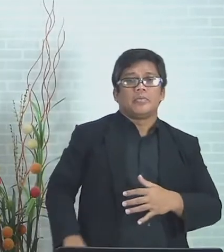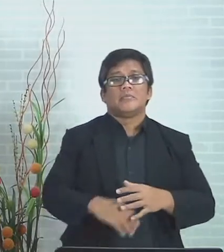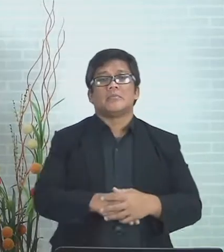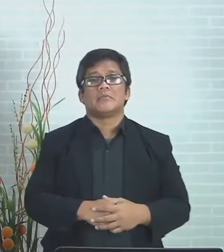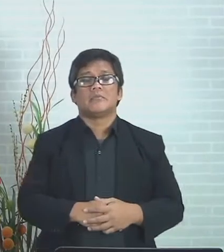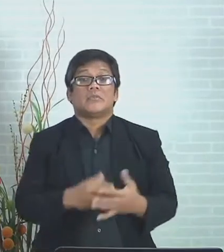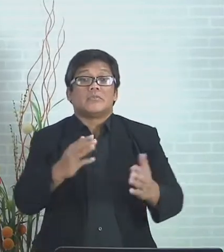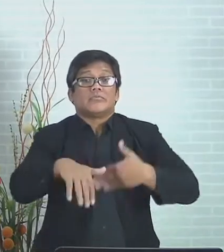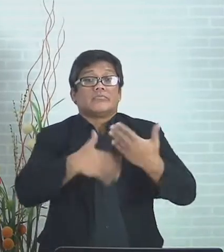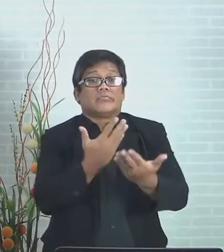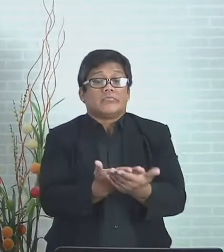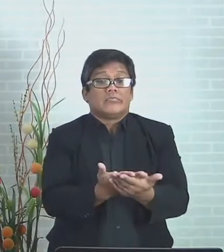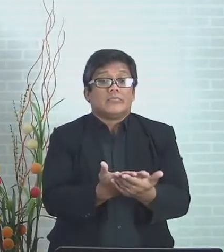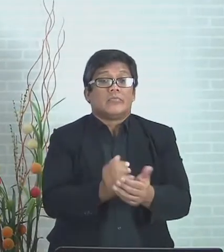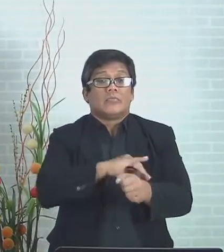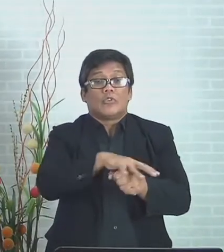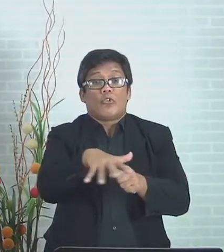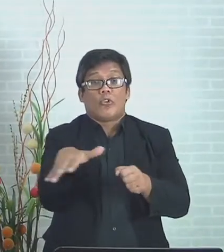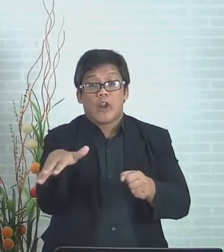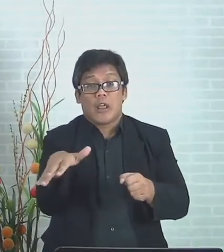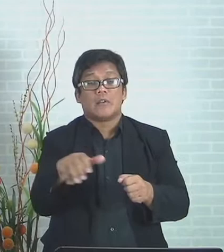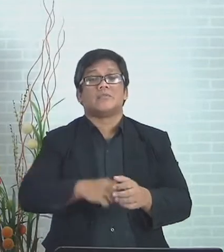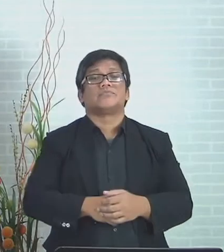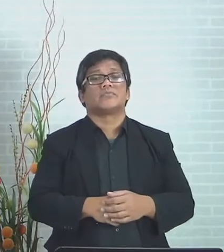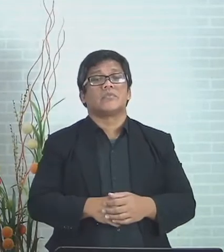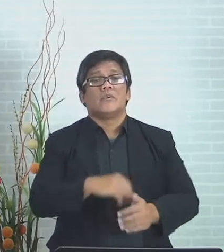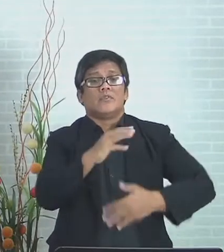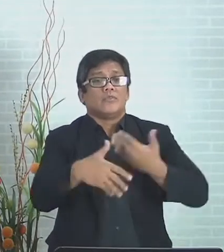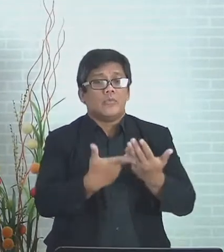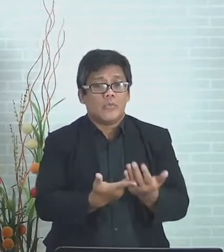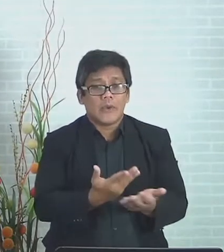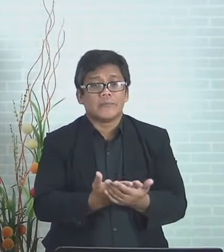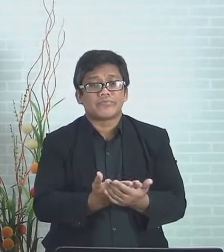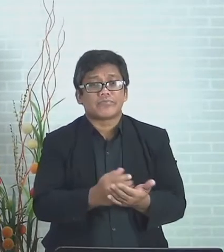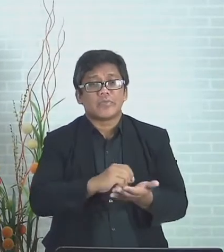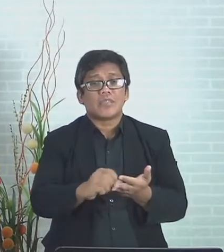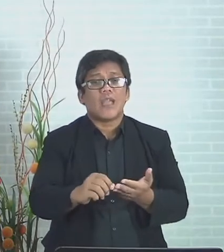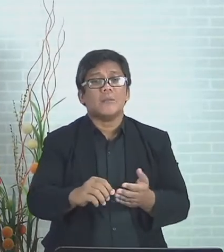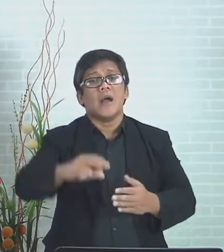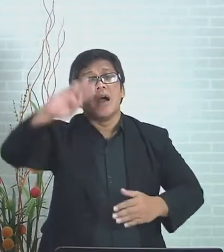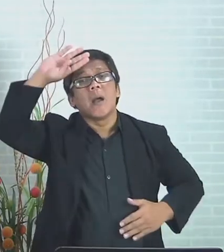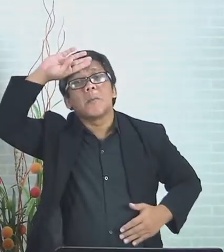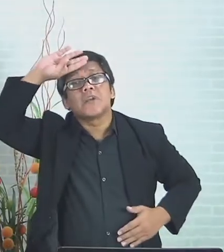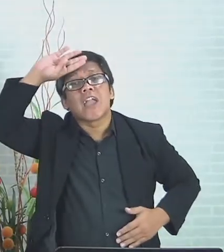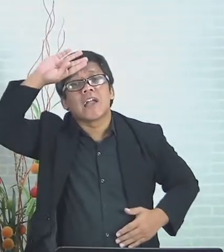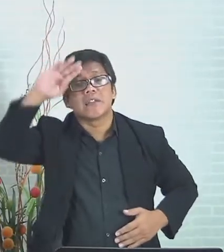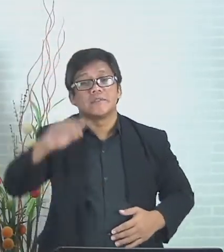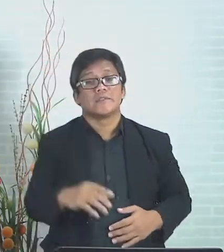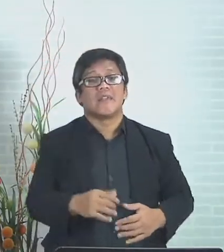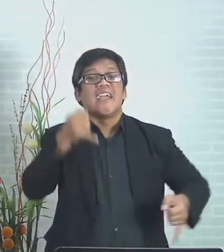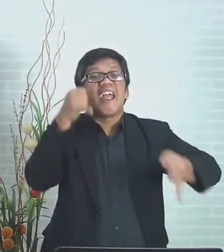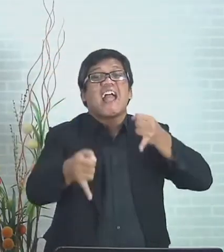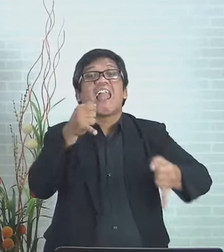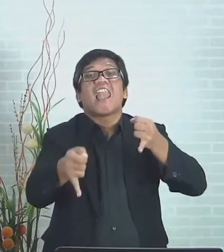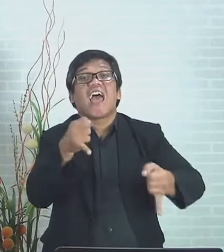apalagi sekarang ini mungkin masalah backoffice macam-macam nama penyakit semua nama itu ada di takluk di dalam nama Tuhan